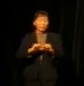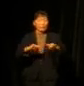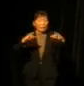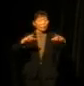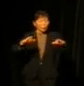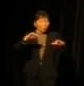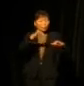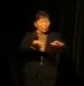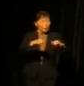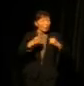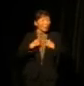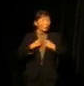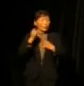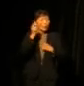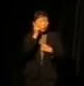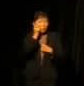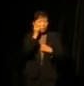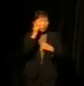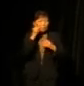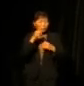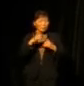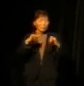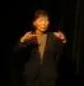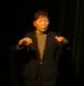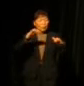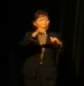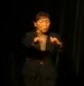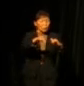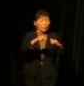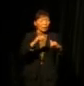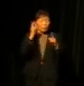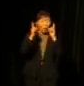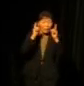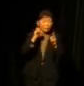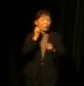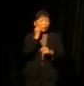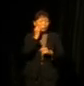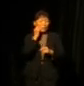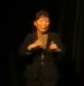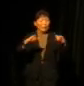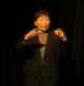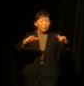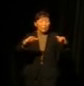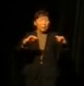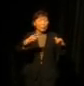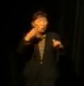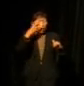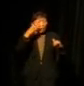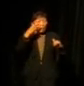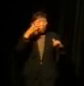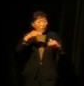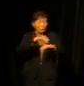科もできません。外で遊べません。で、校庭の窓際は放射能が高い